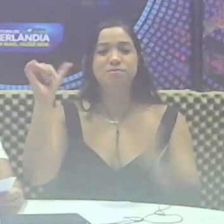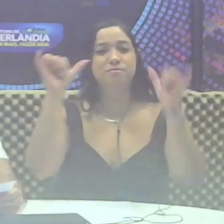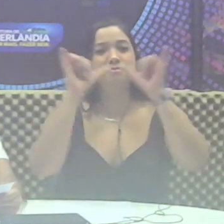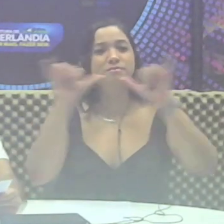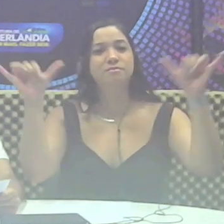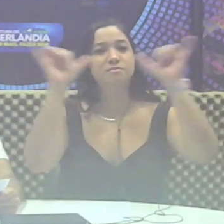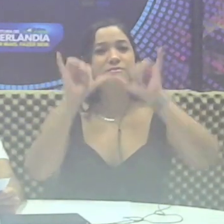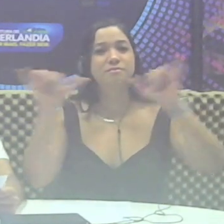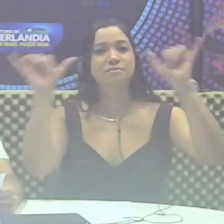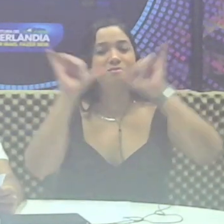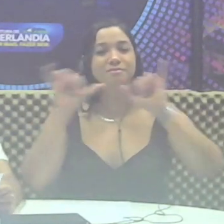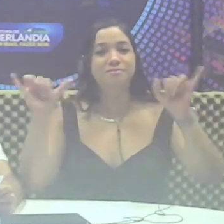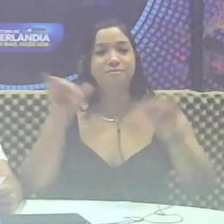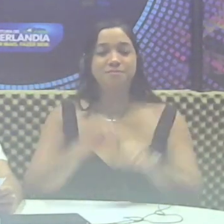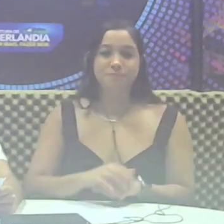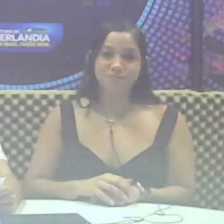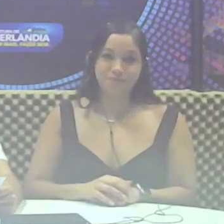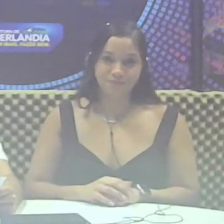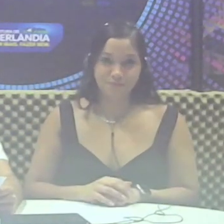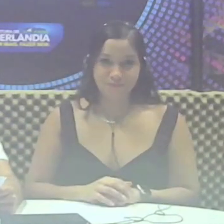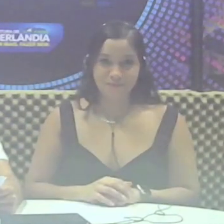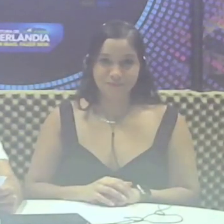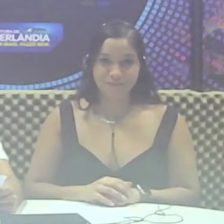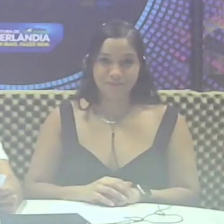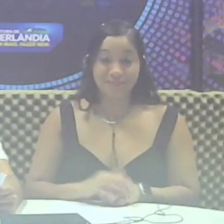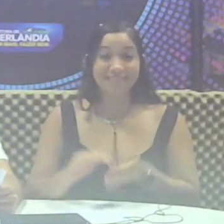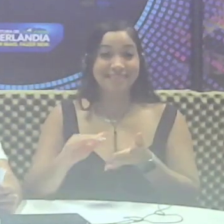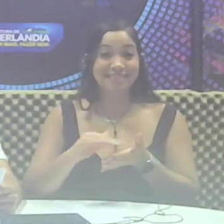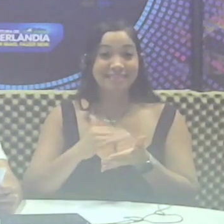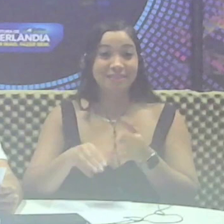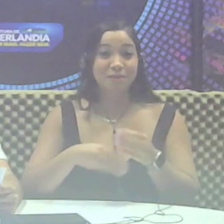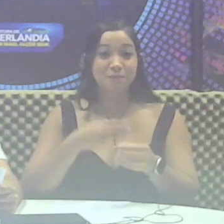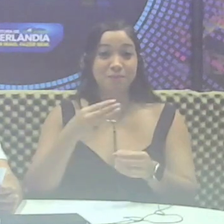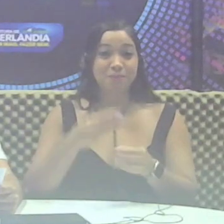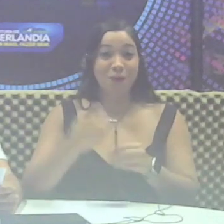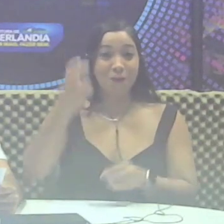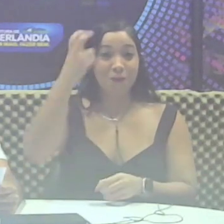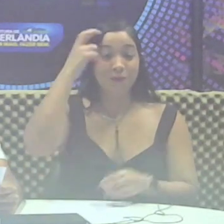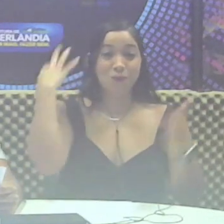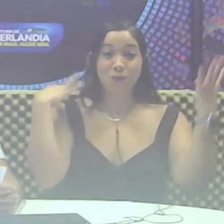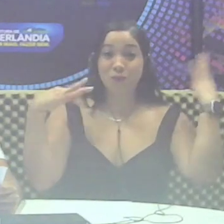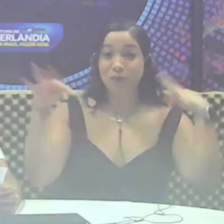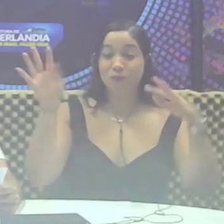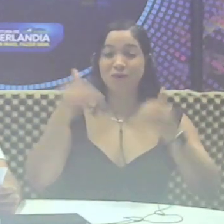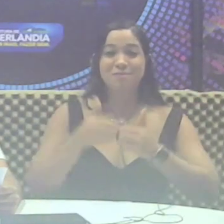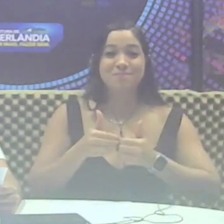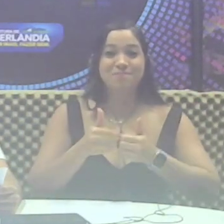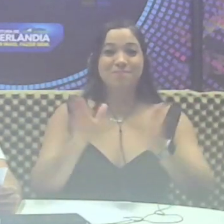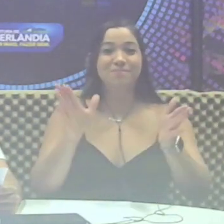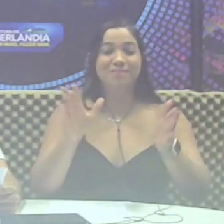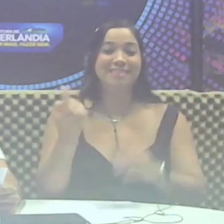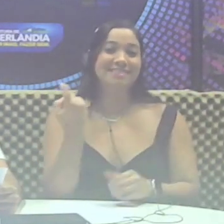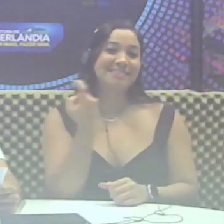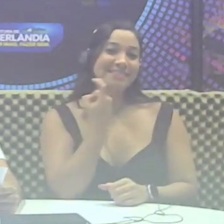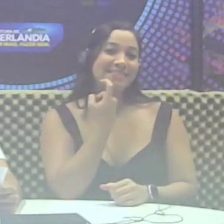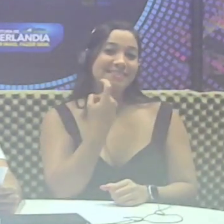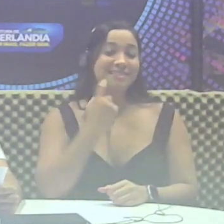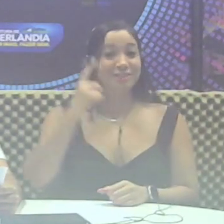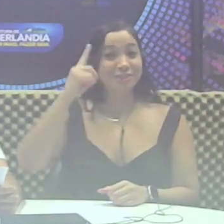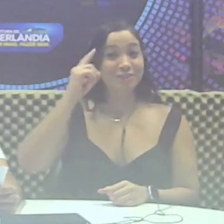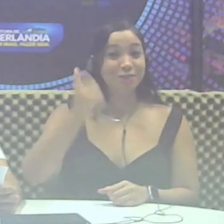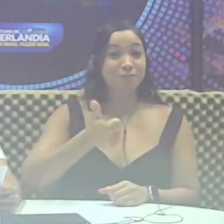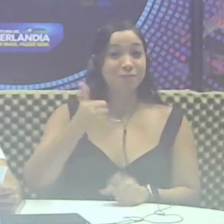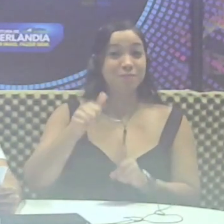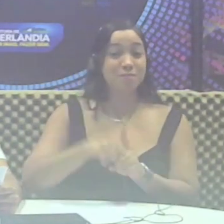Giro de notícias. A Secretaria Municipal de Cultura e Turismo abrirá nesta sexta-feira, dia 1º